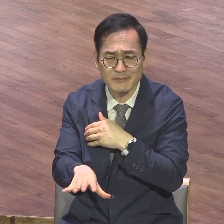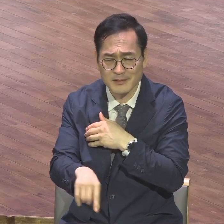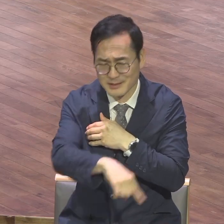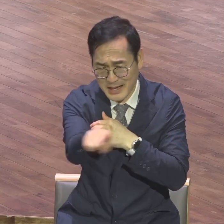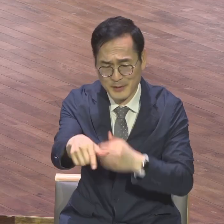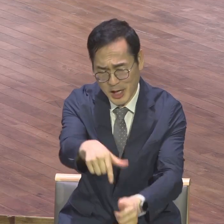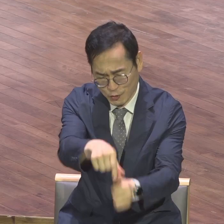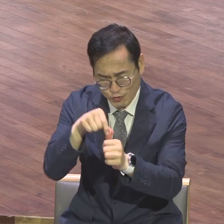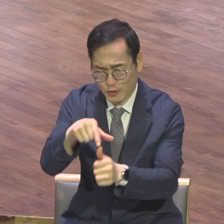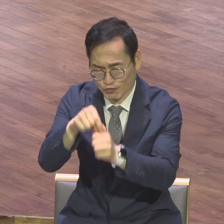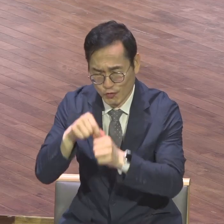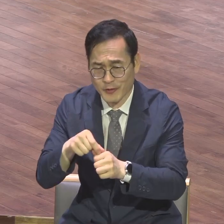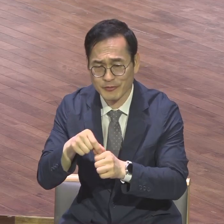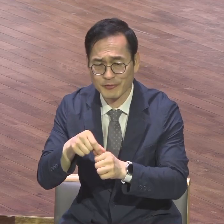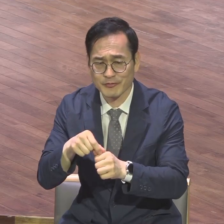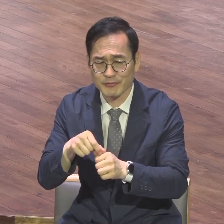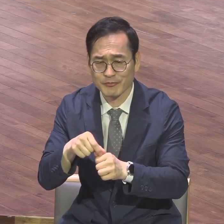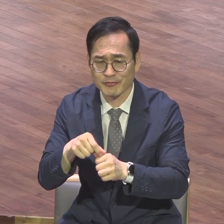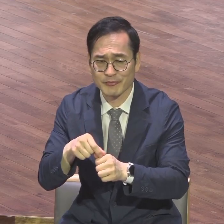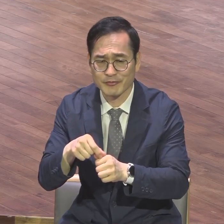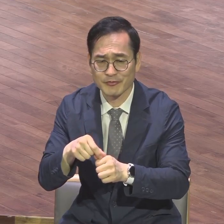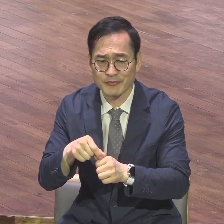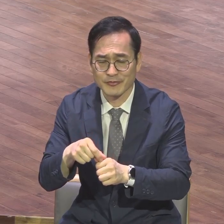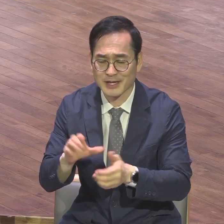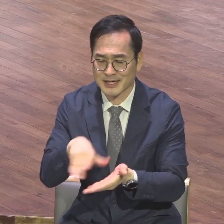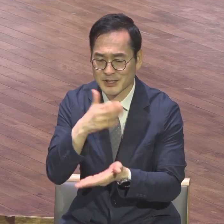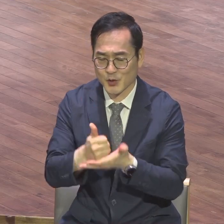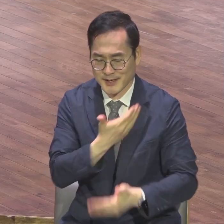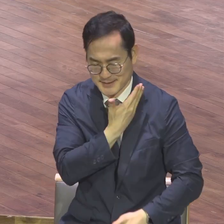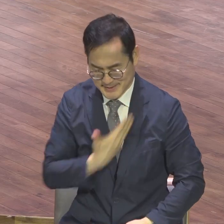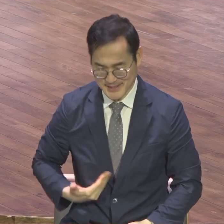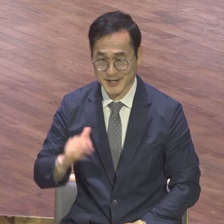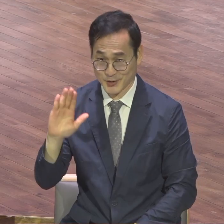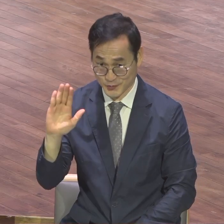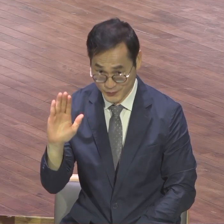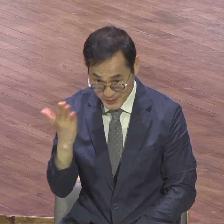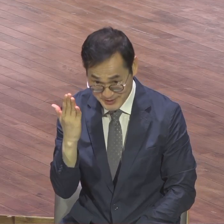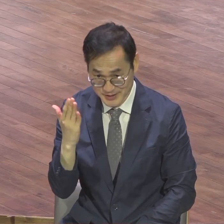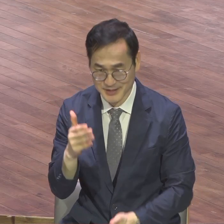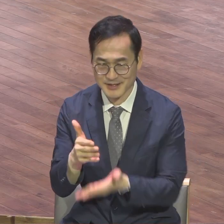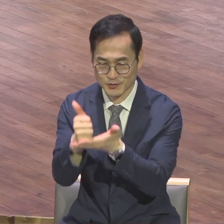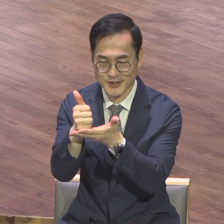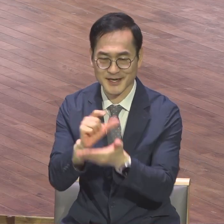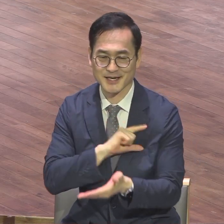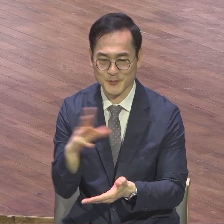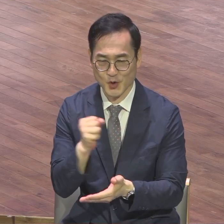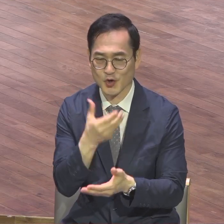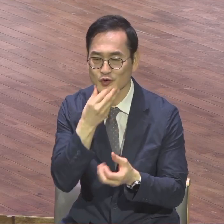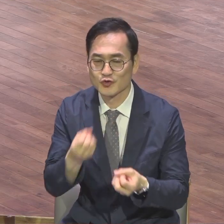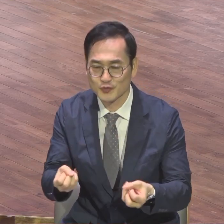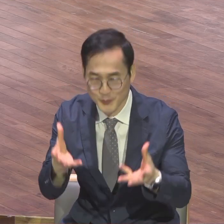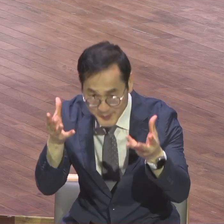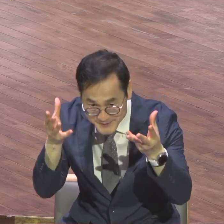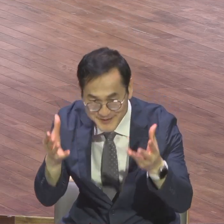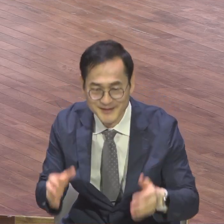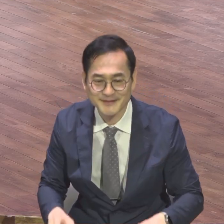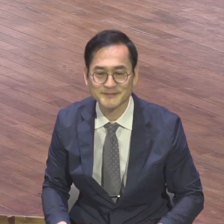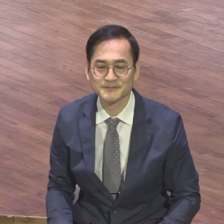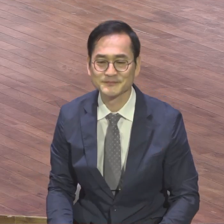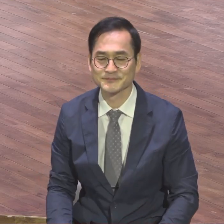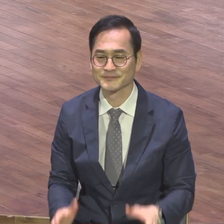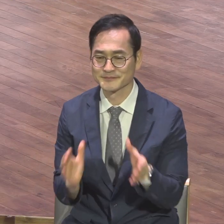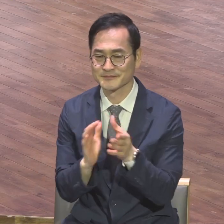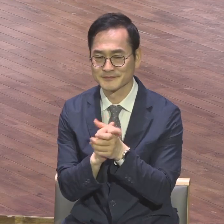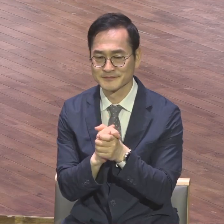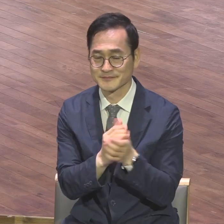모두를 살려내는 그런 그리스도의 절대 제자들 다 되시기를 주님으로 축복합니다. 기도합시다.